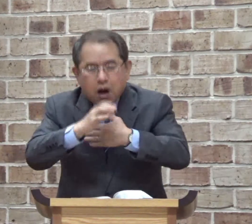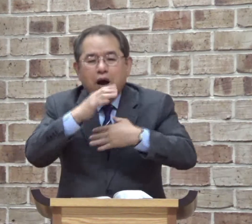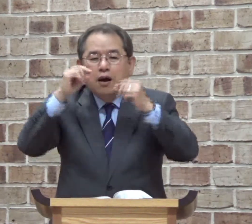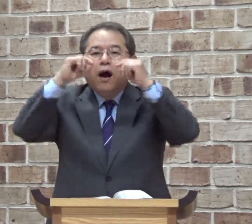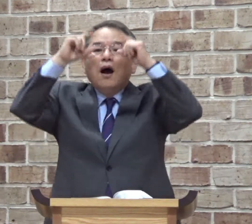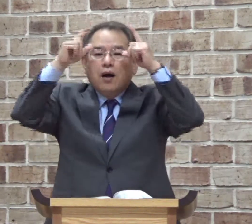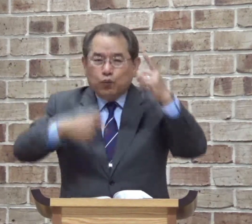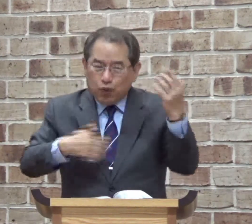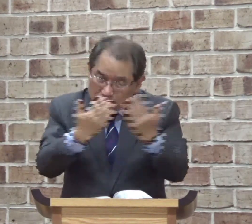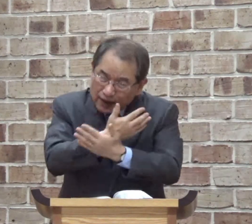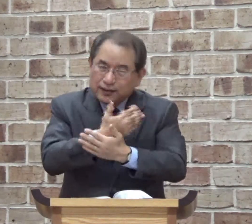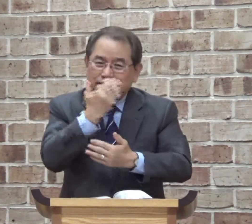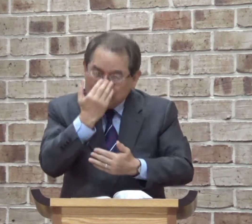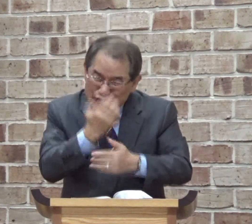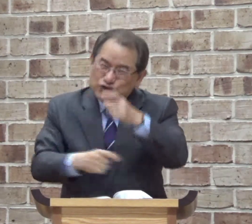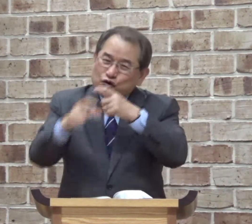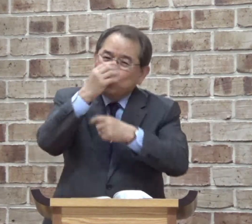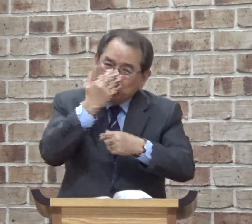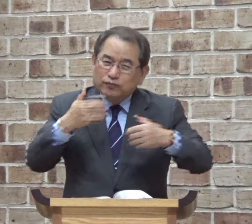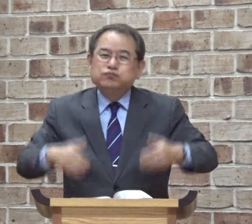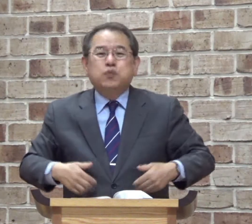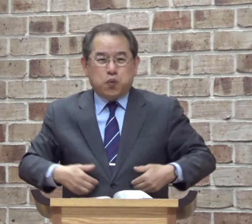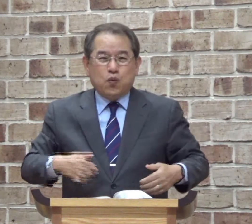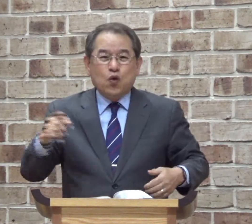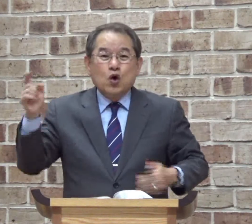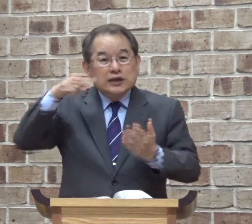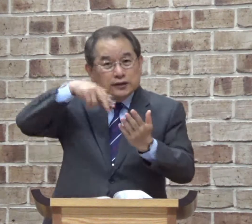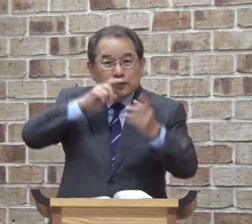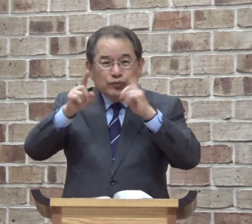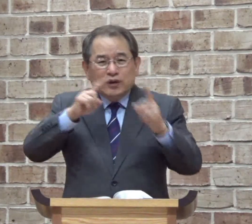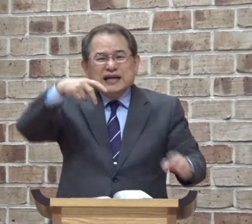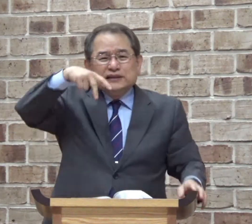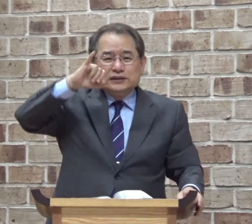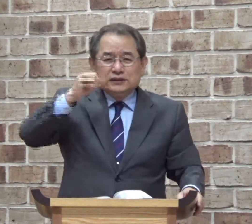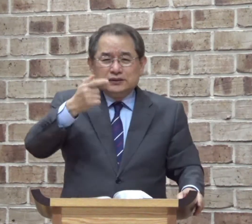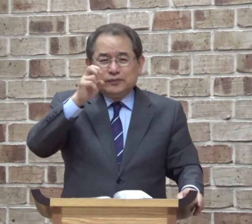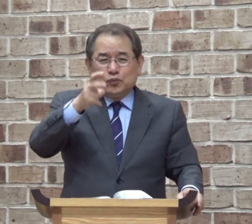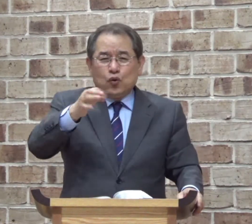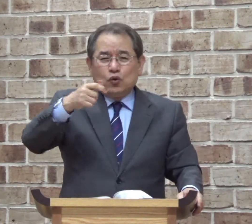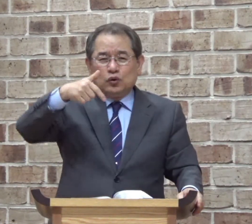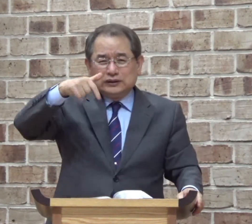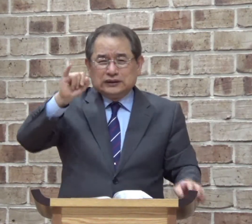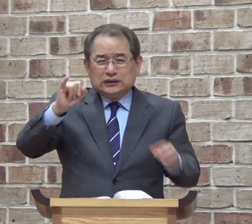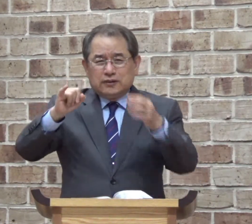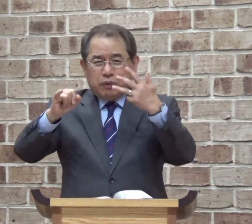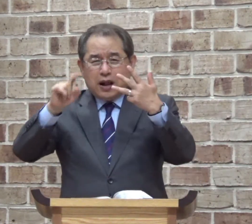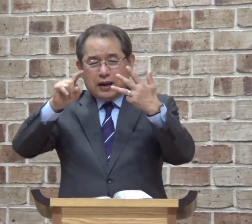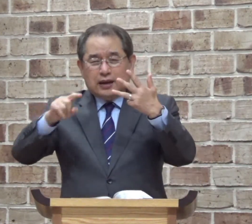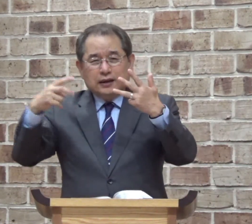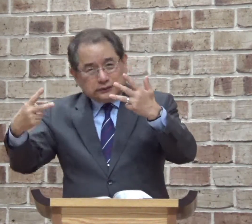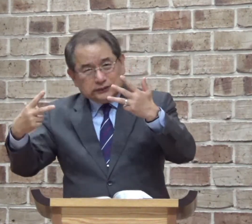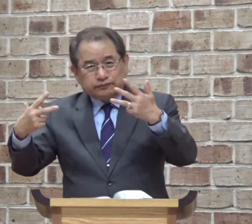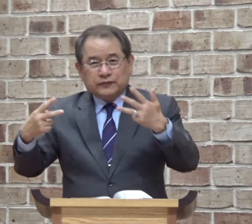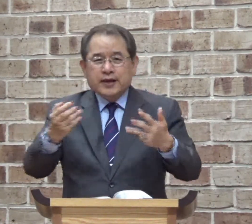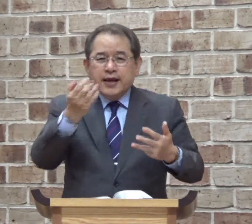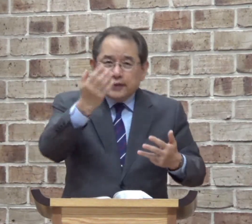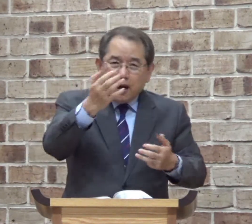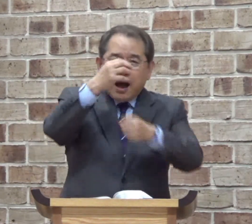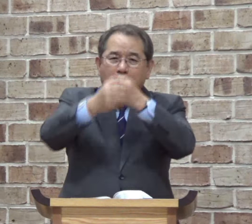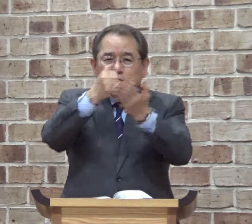나는 이만하면 됐다고 생각하는 사람들은 하나님의 훈련이 더 올 것입니다. 신명기 8장 2절 말씀에 내 하나님 여호와께서